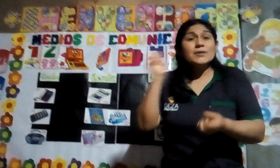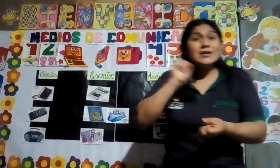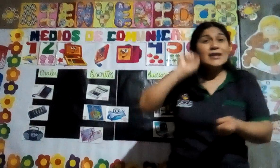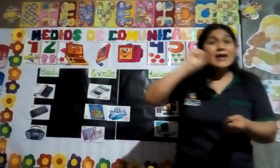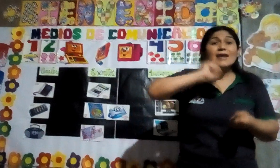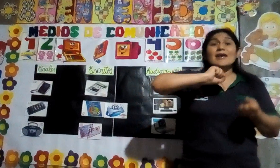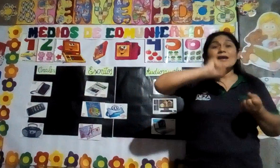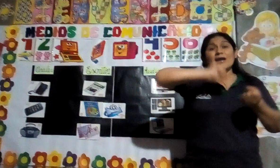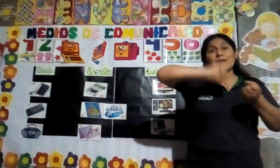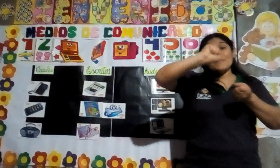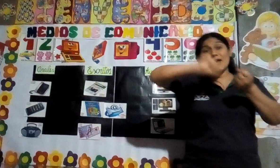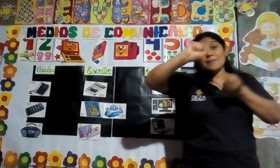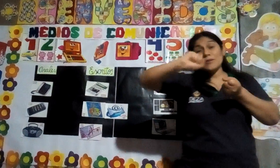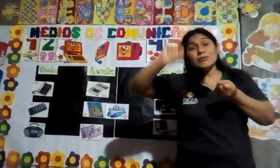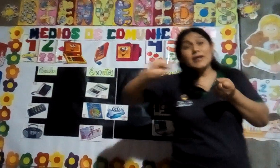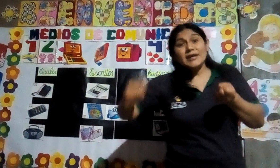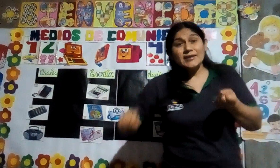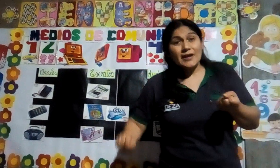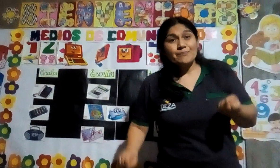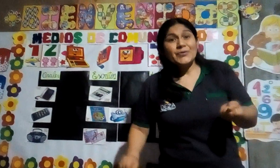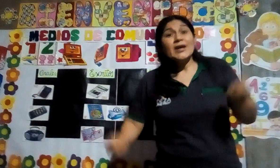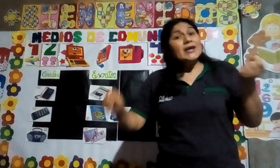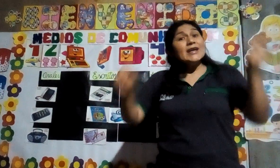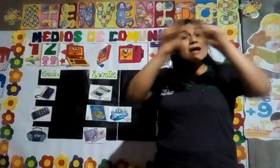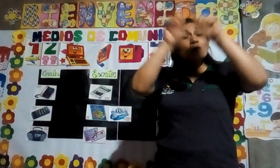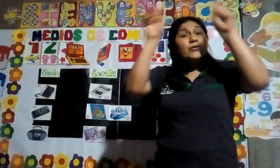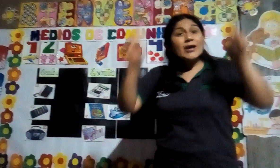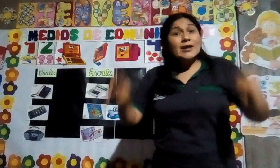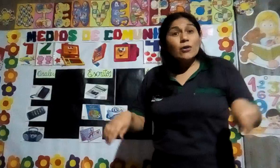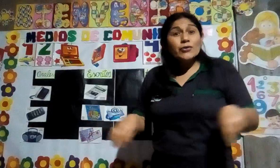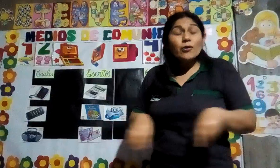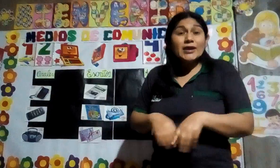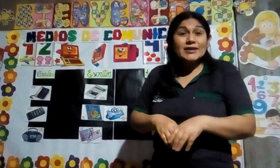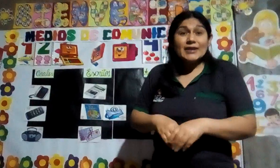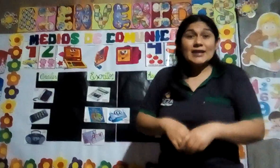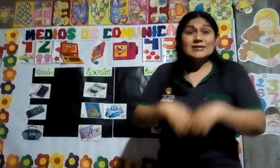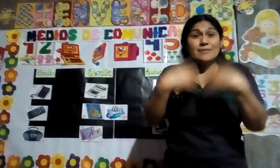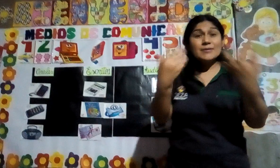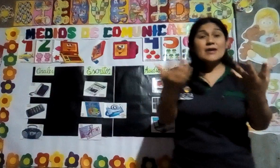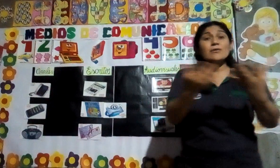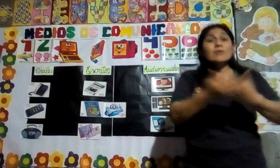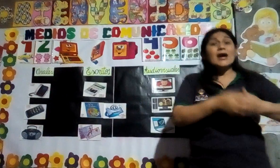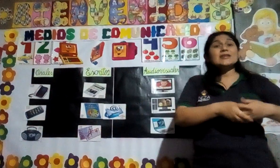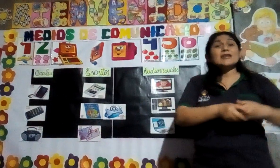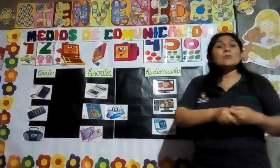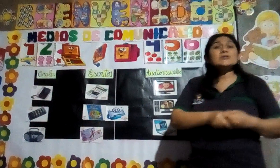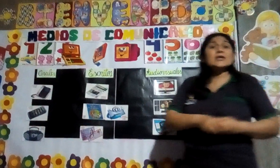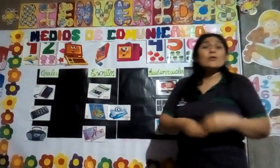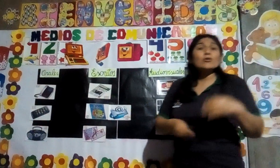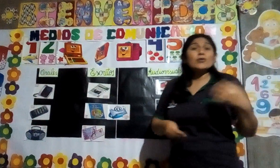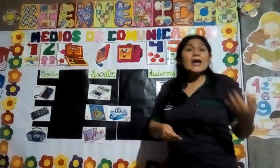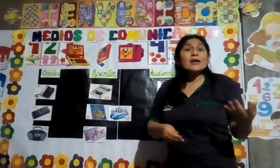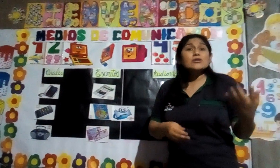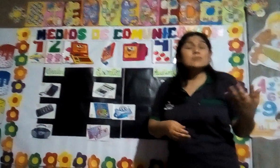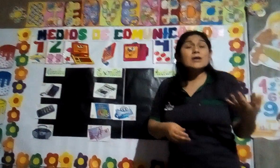olviden de enviarme su tareita. Y en la otra hojita que les he enviado, ahí tenemos que colorear los medios